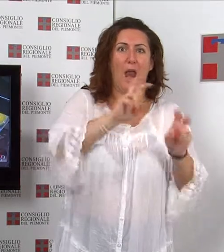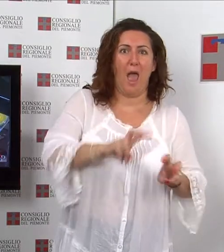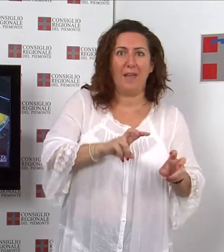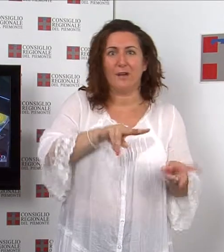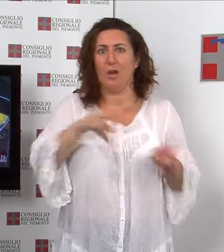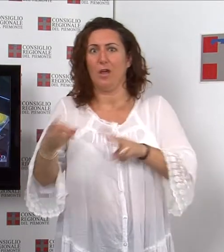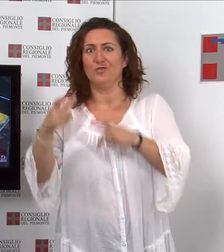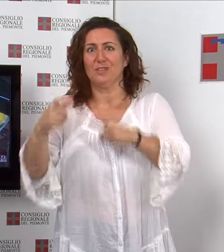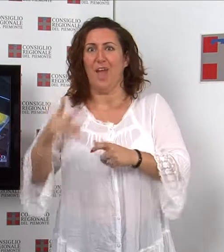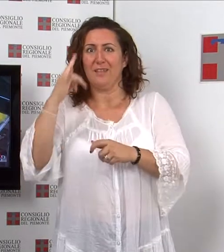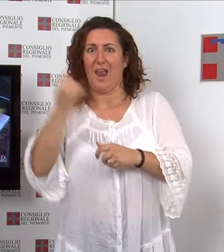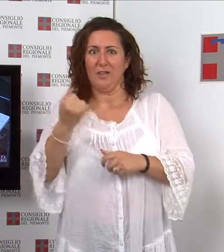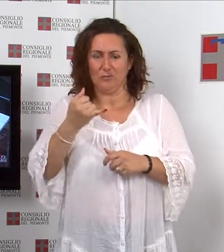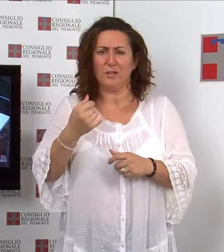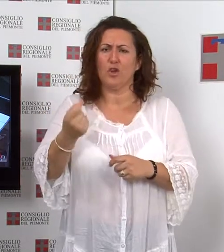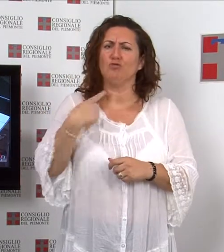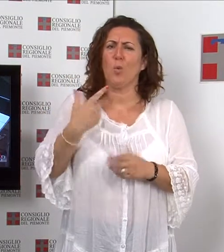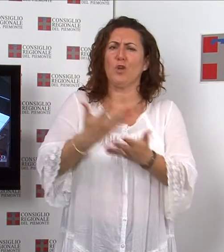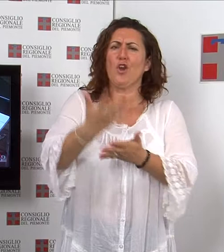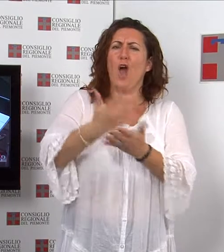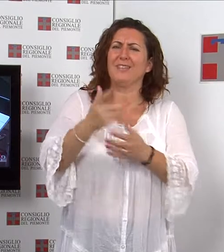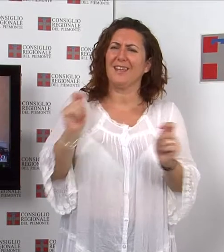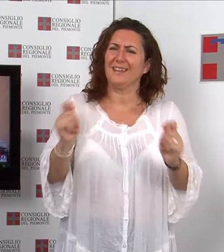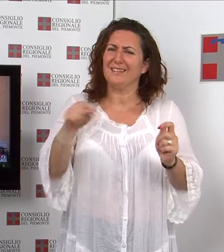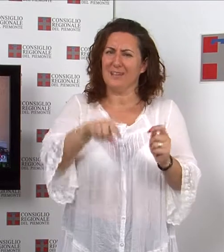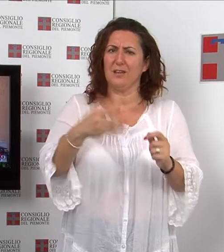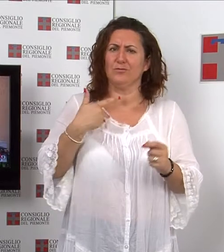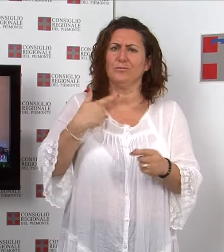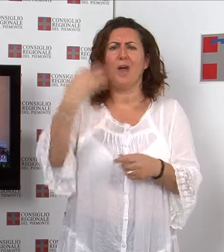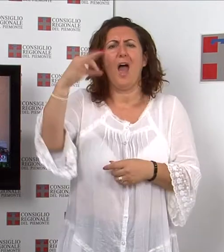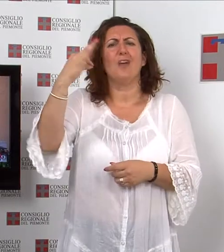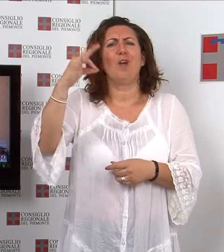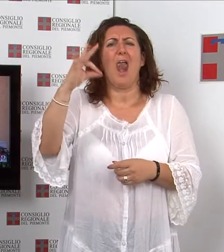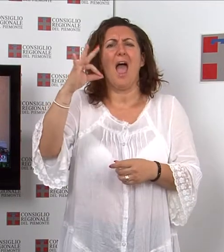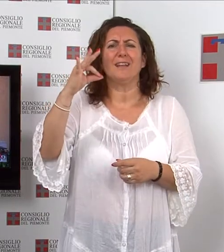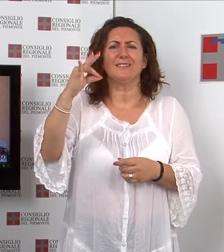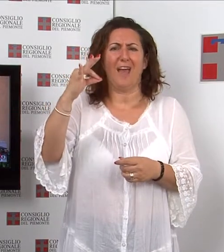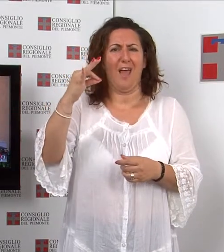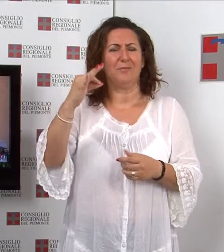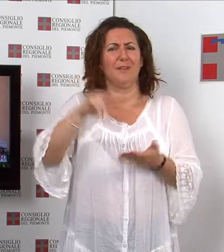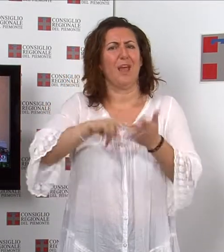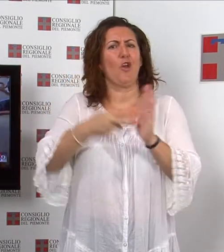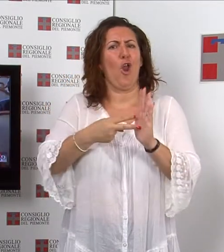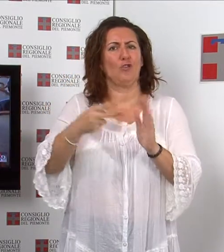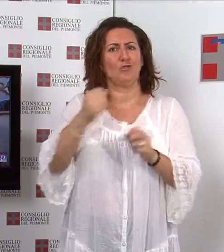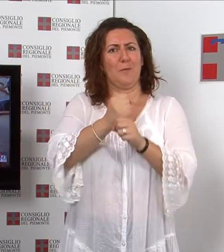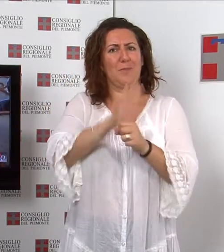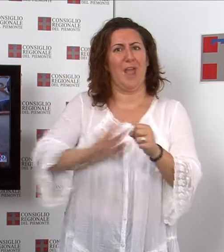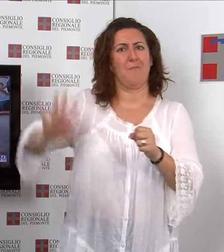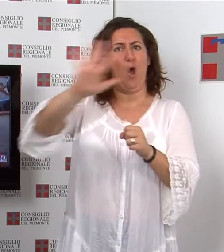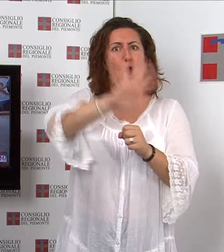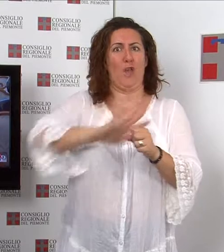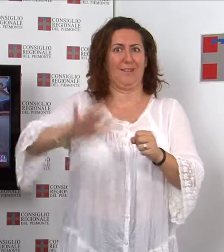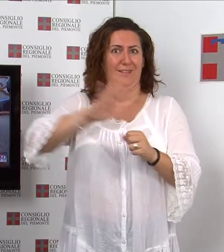la copertina del numero di giugno di notizie è dedicata alle eccellenze tecnologiche e scientifiche che vedono il Piemonte autore di numerose scoperte e